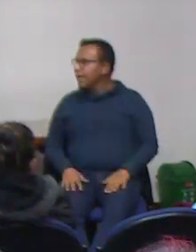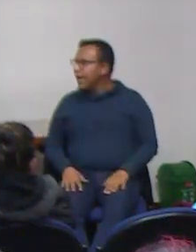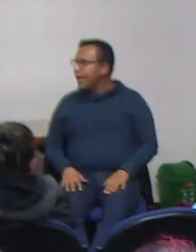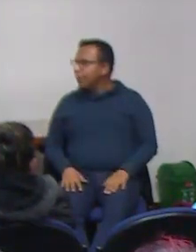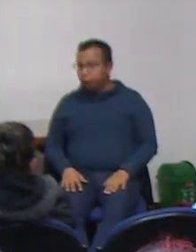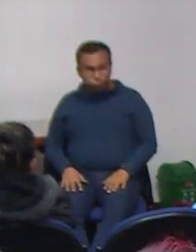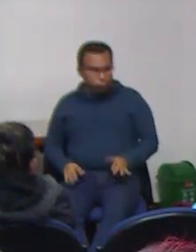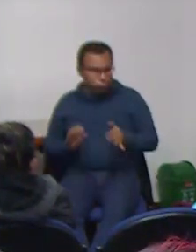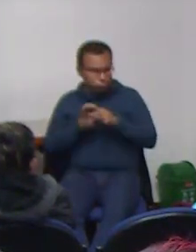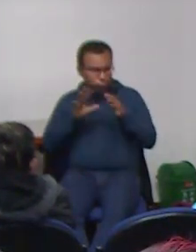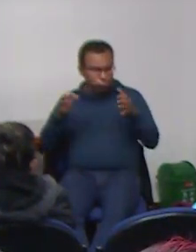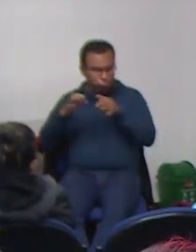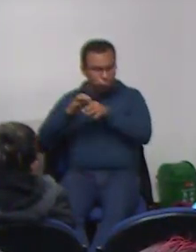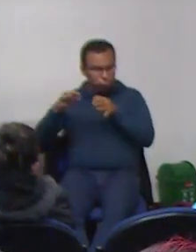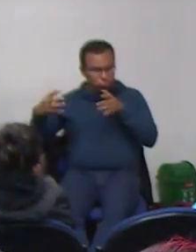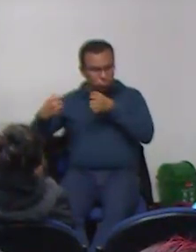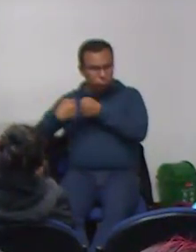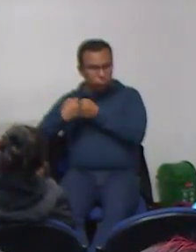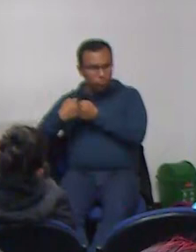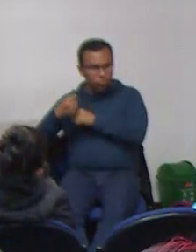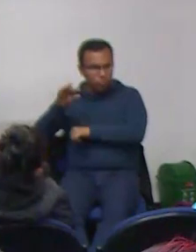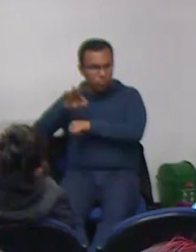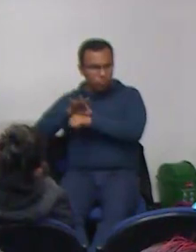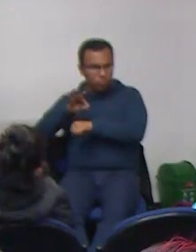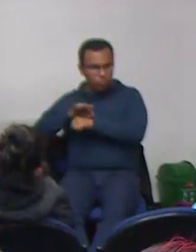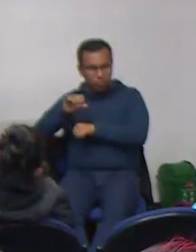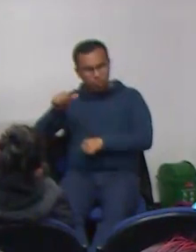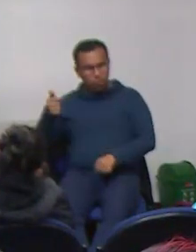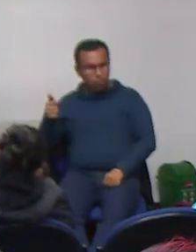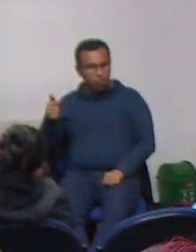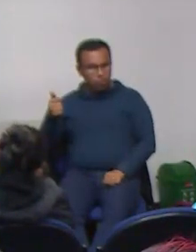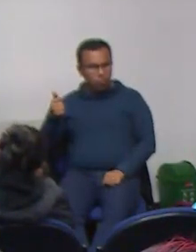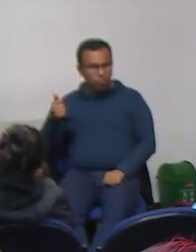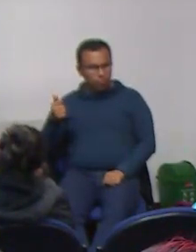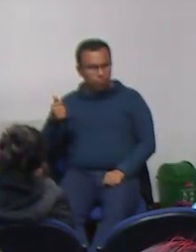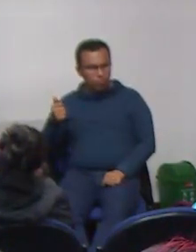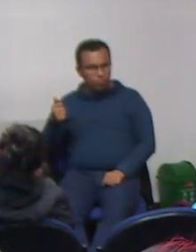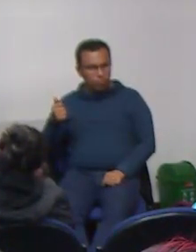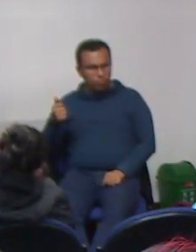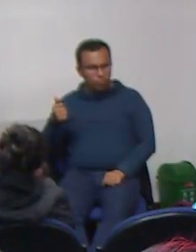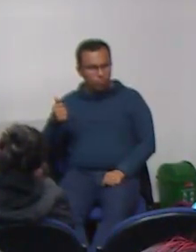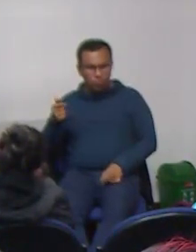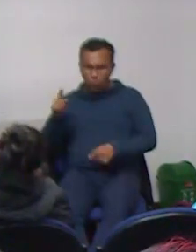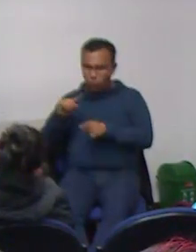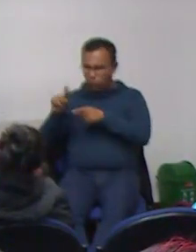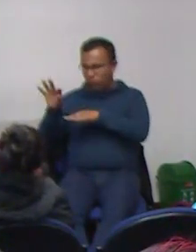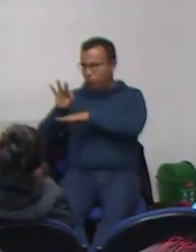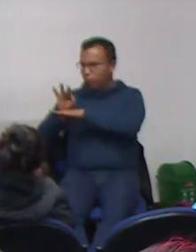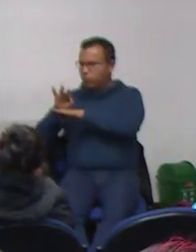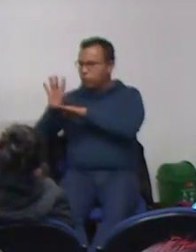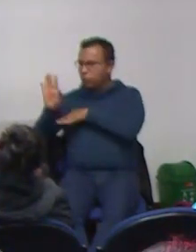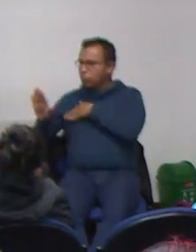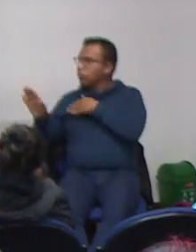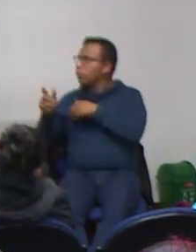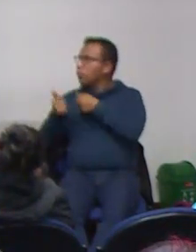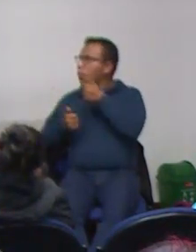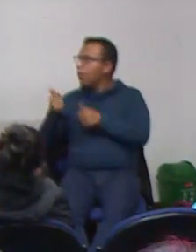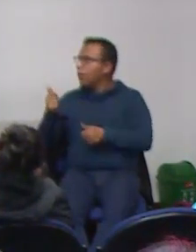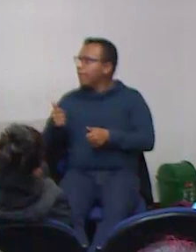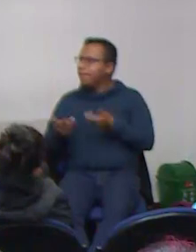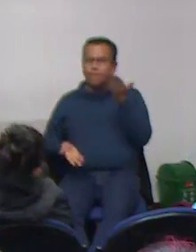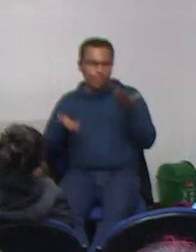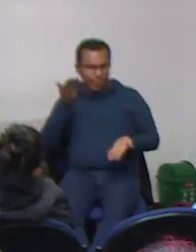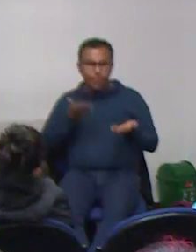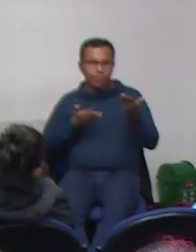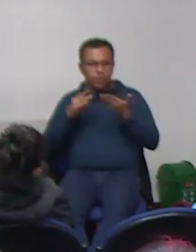se desarticula un poquito con con digamos planteamiento que tiene o tiene que arular de alguna manera